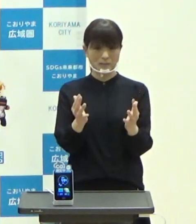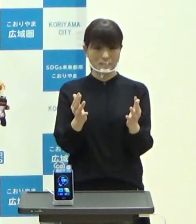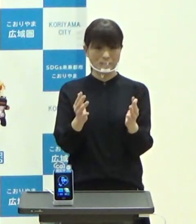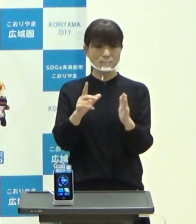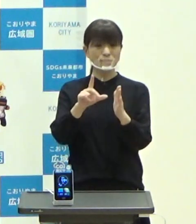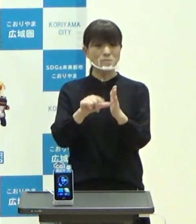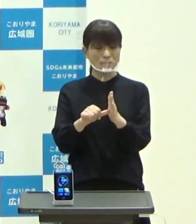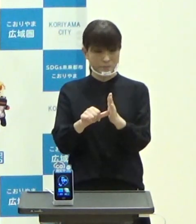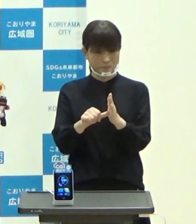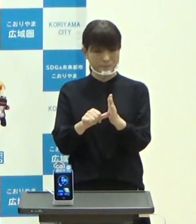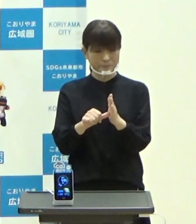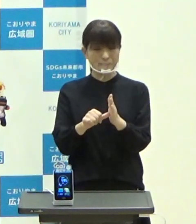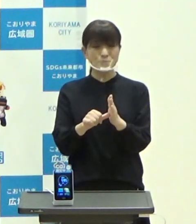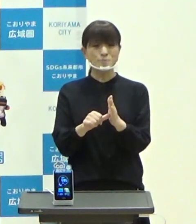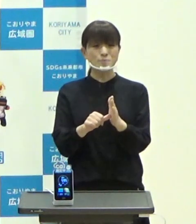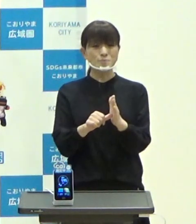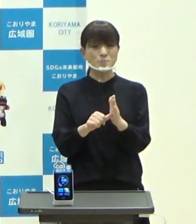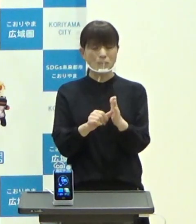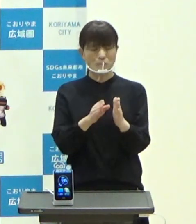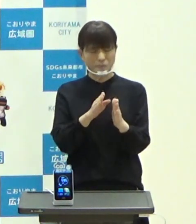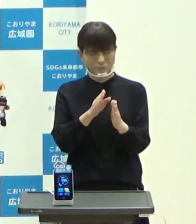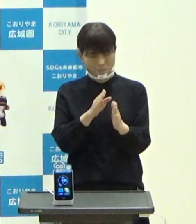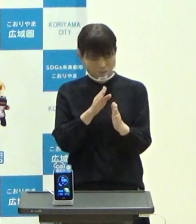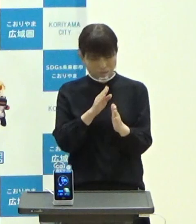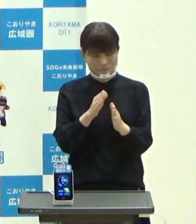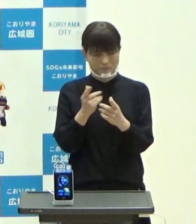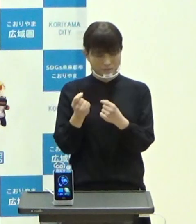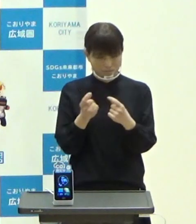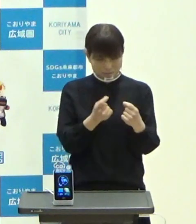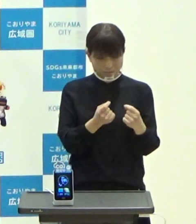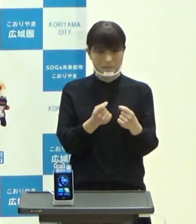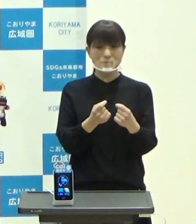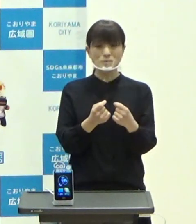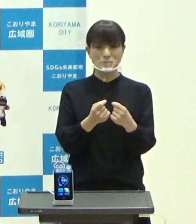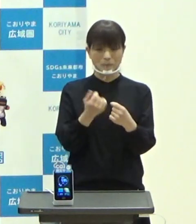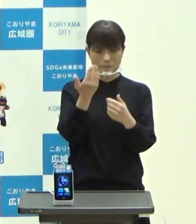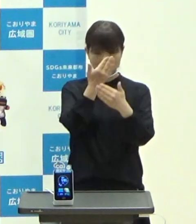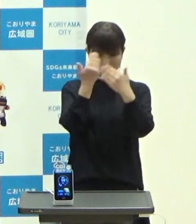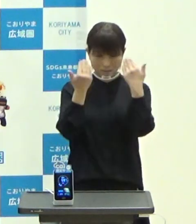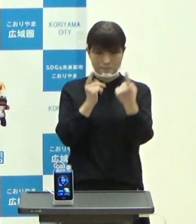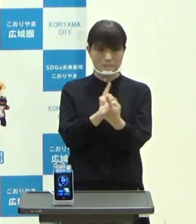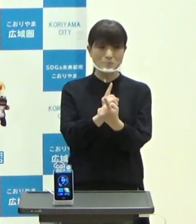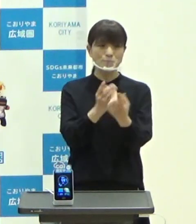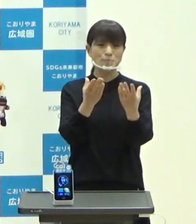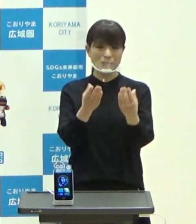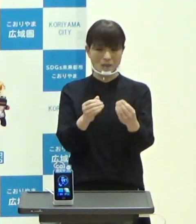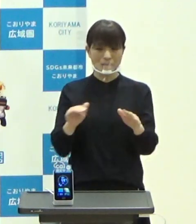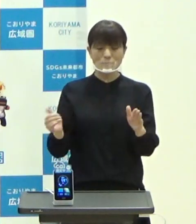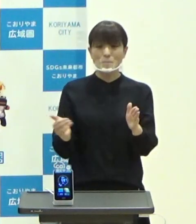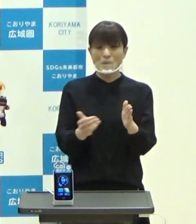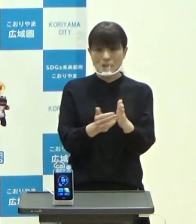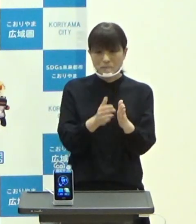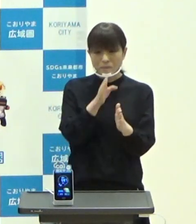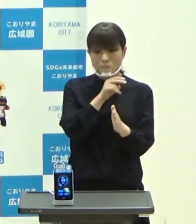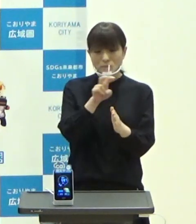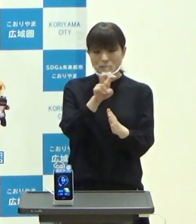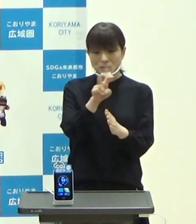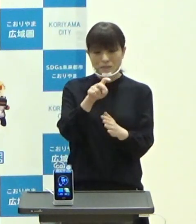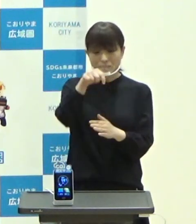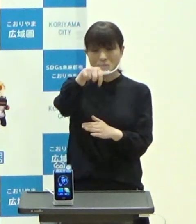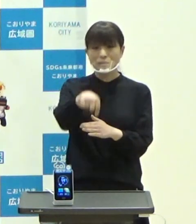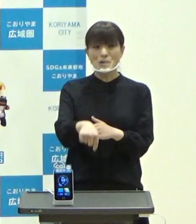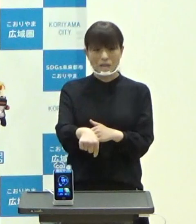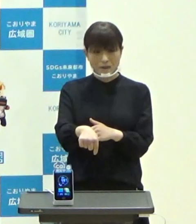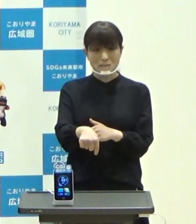非常に慎重な対応で、おかげさまで少なくとも今までのところ、成人式で罹患した